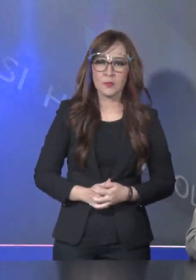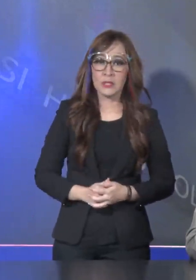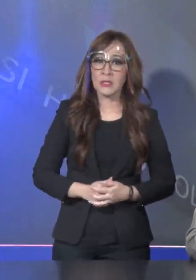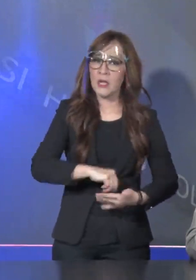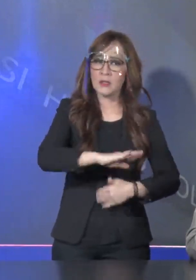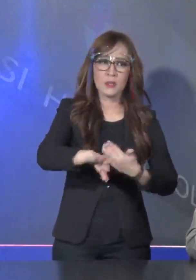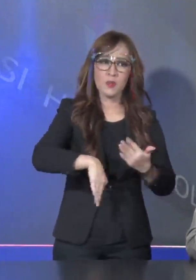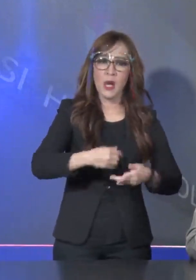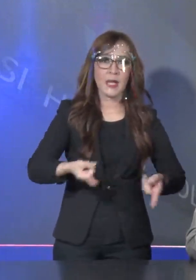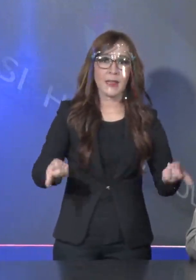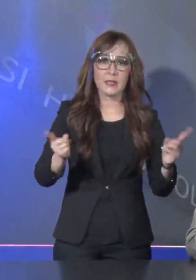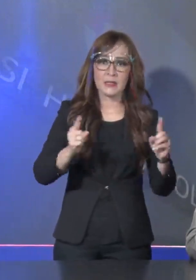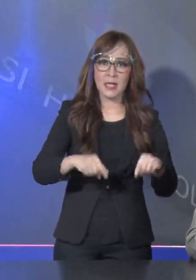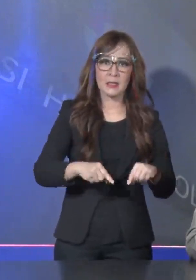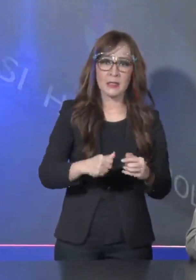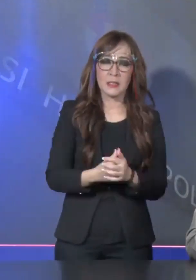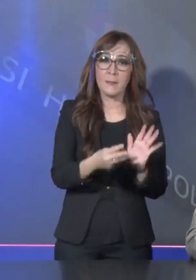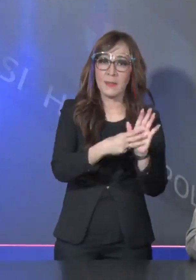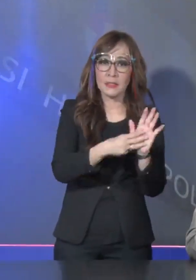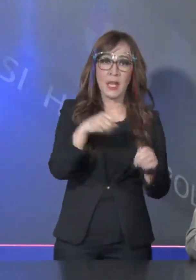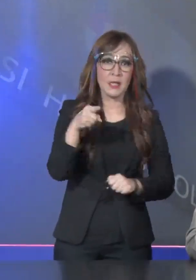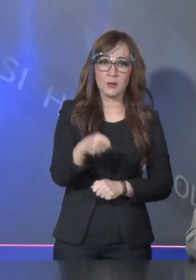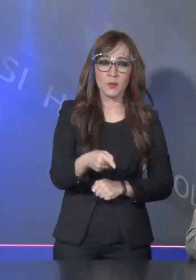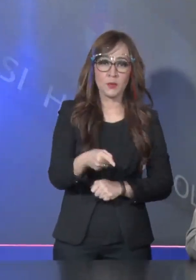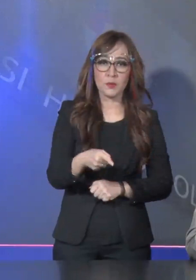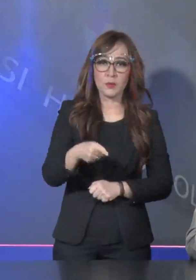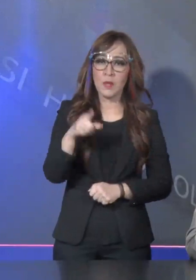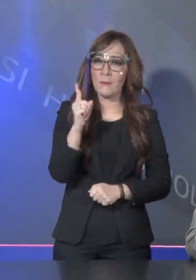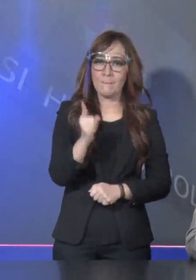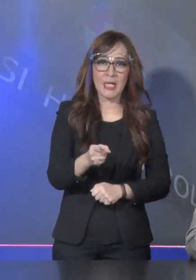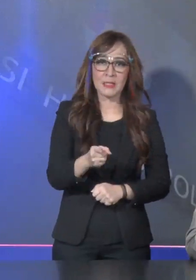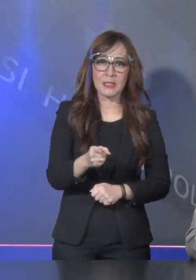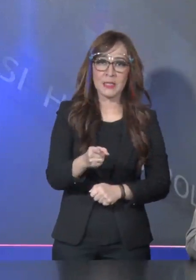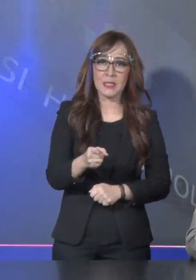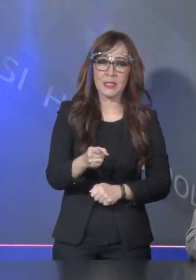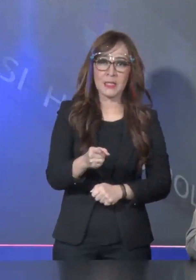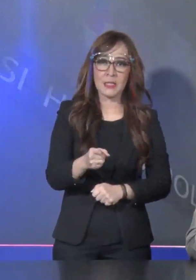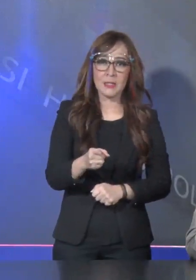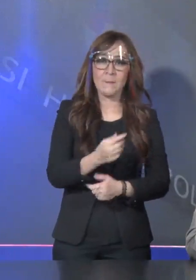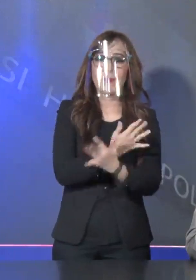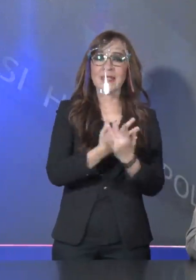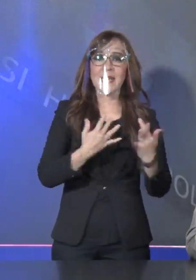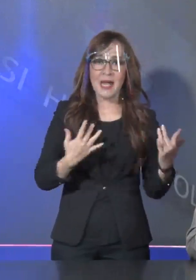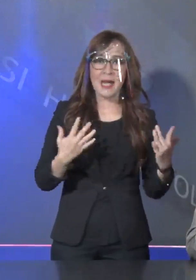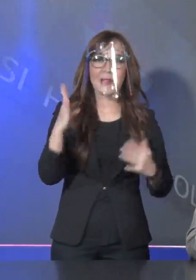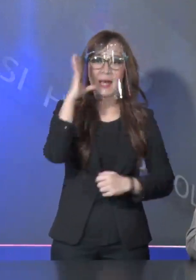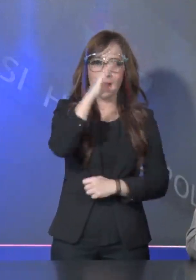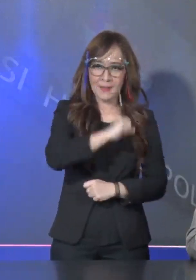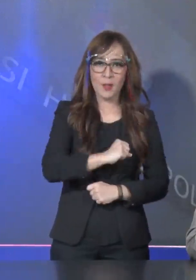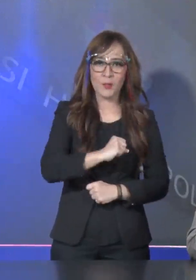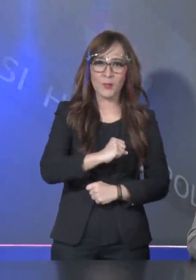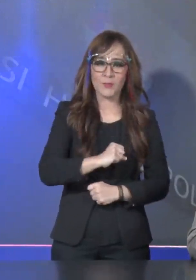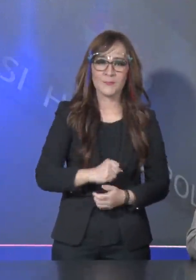segala sesuatu yang terjadi atas kasus tersebut pasti nanti publik akan mengetahui secara jelas. Ya, kita tunggu